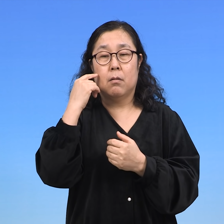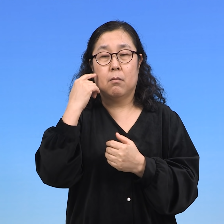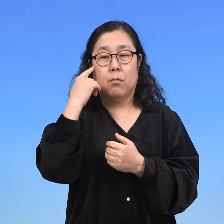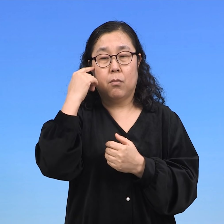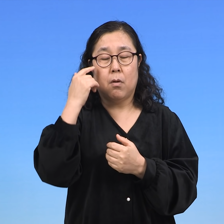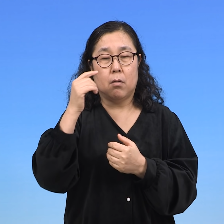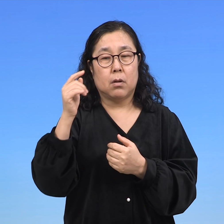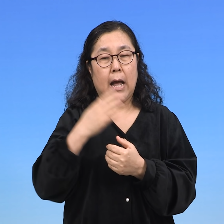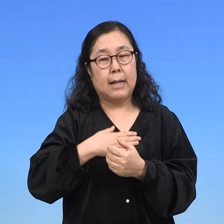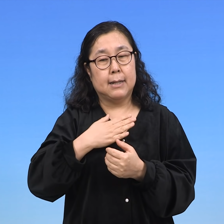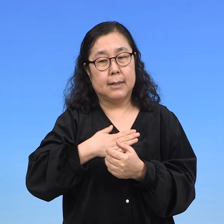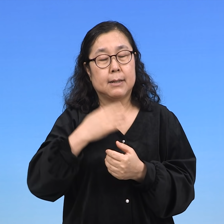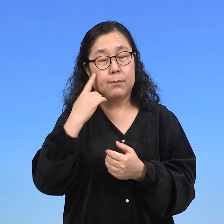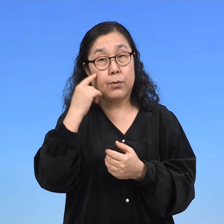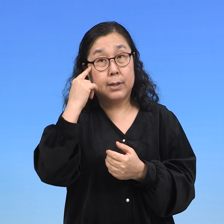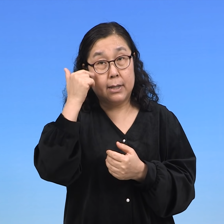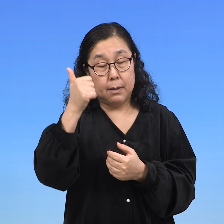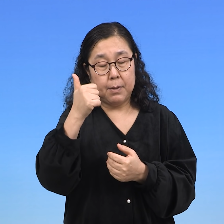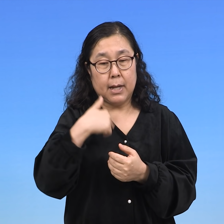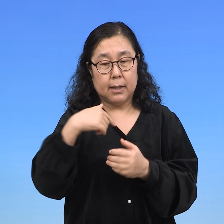목사님한테 메일이 왔어요. 아는 목사님한테.